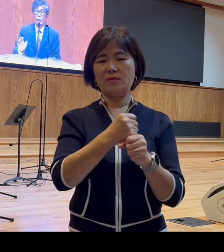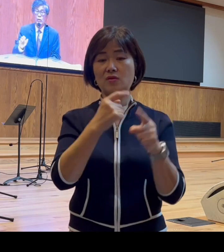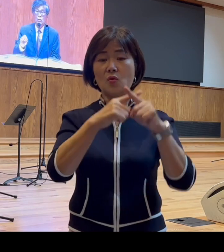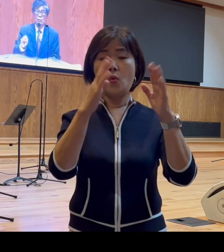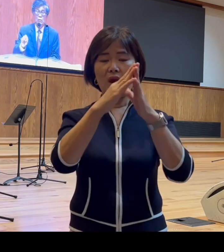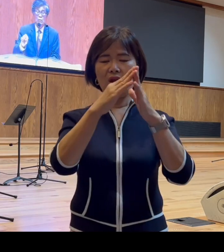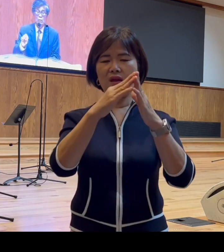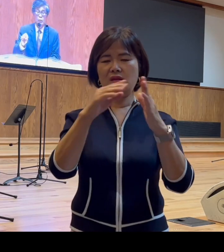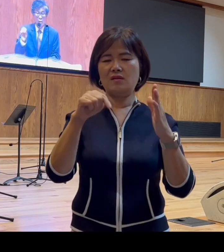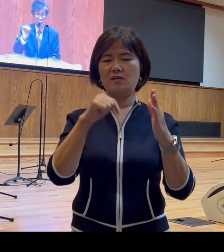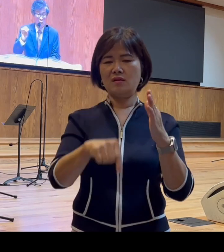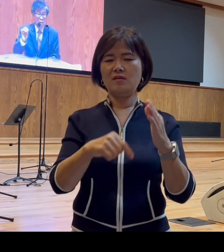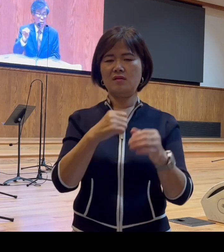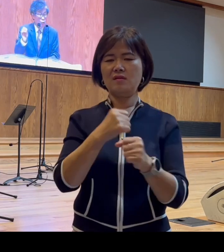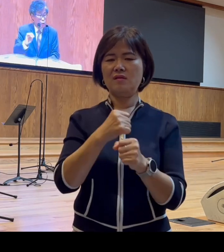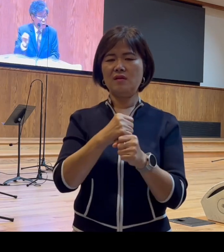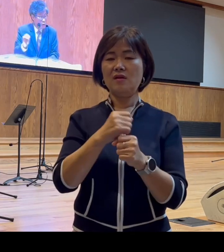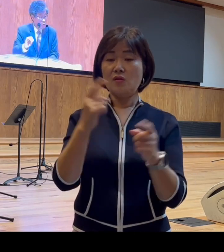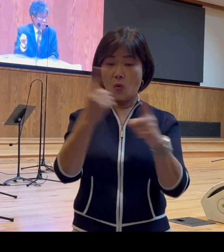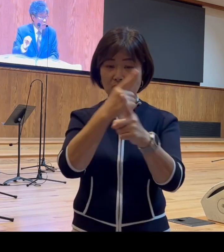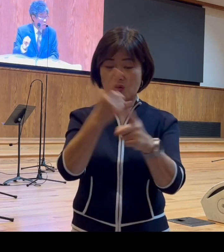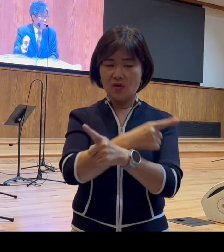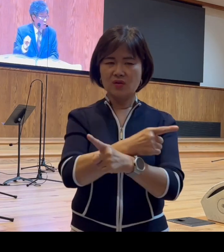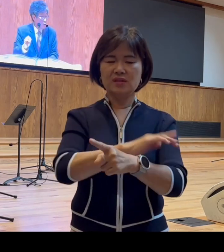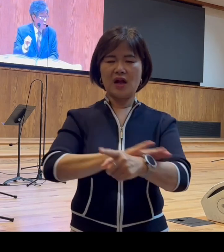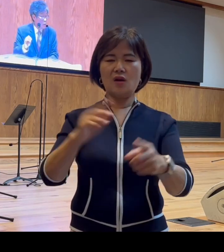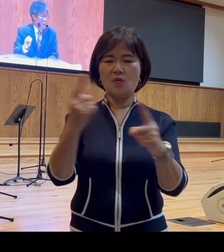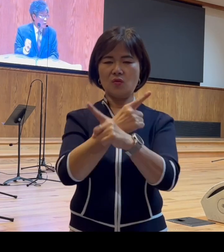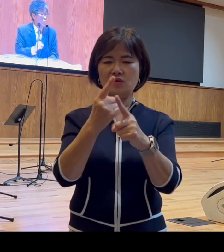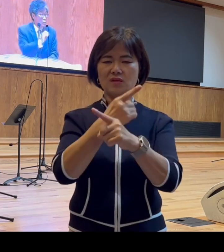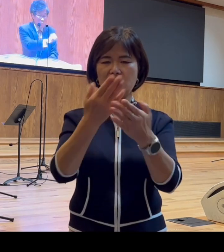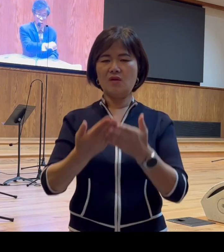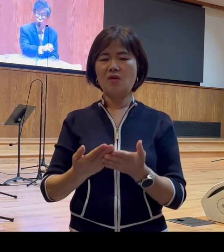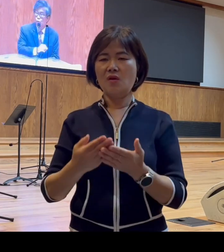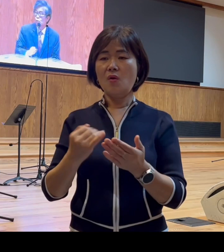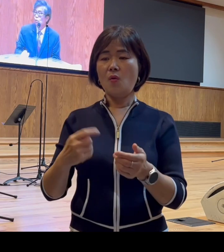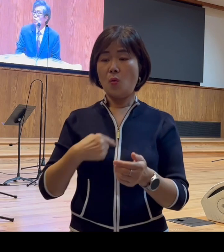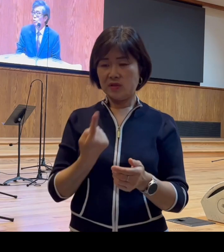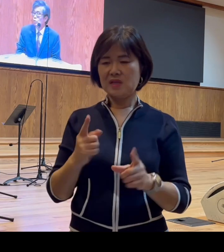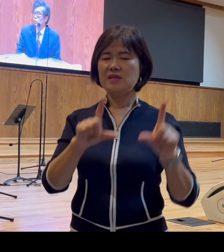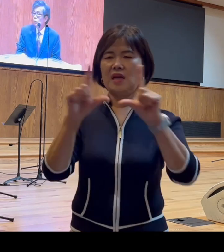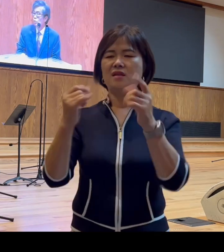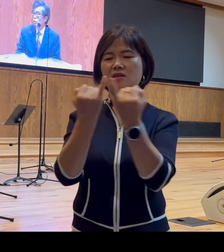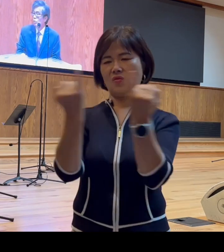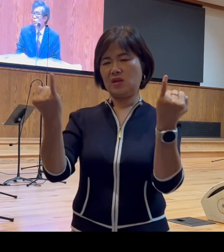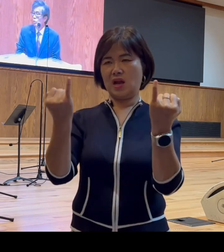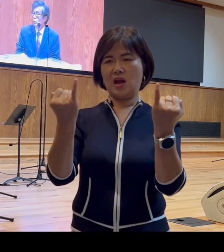그러면 교회에 있는 메케닉이 그걸 고쳐가지고 싱글맘에게 줘요.